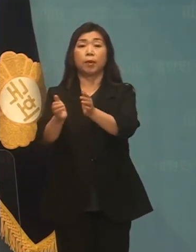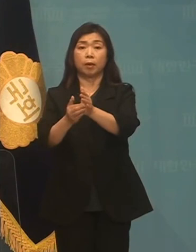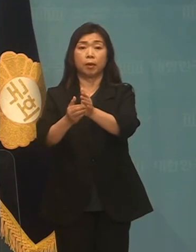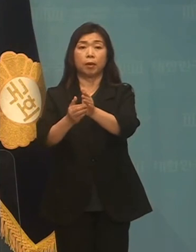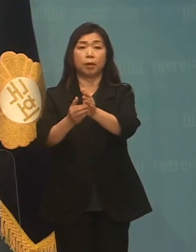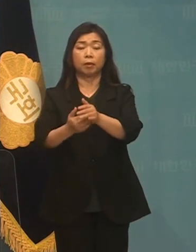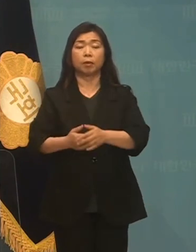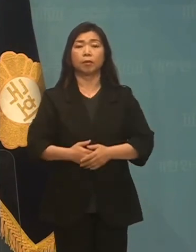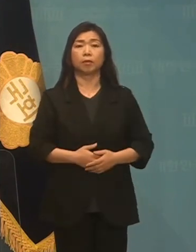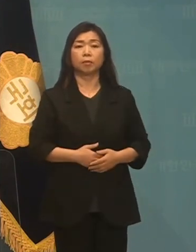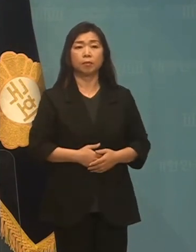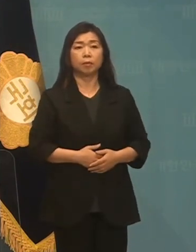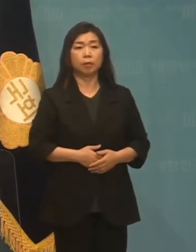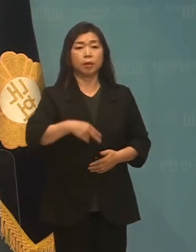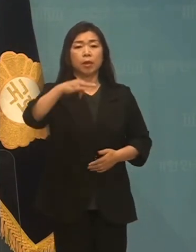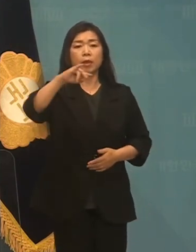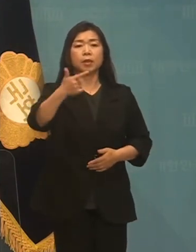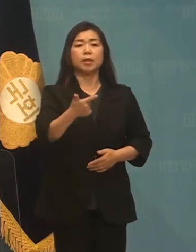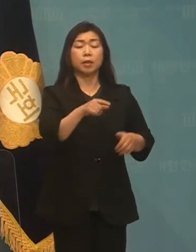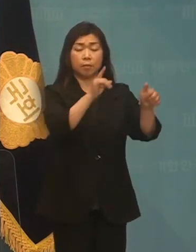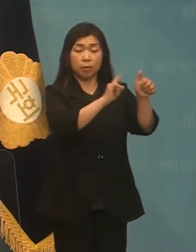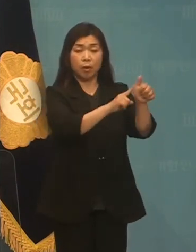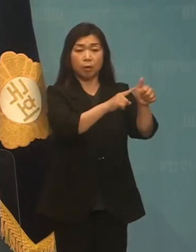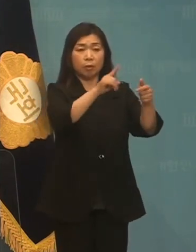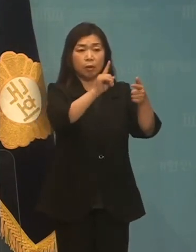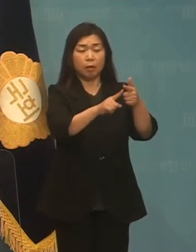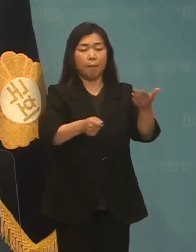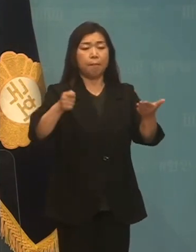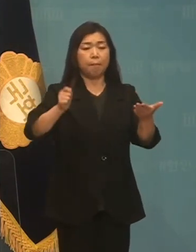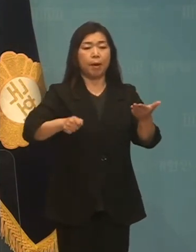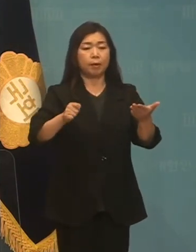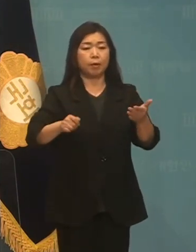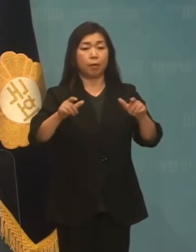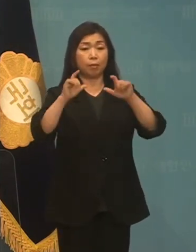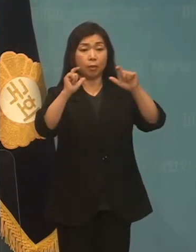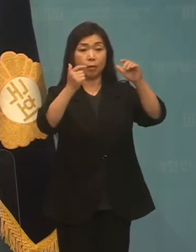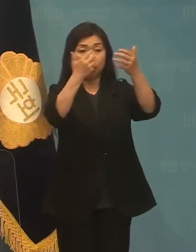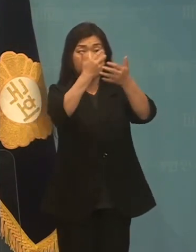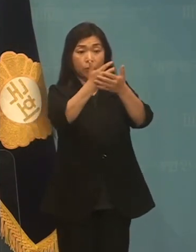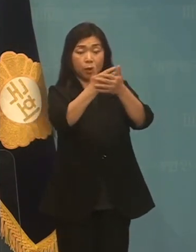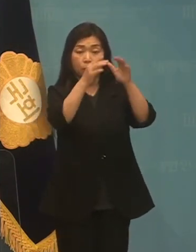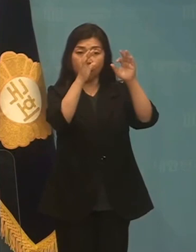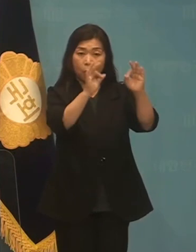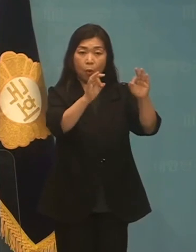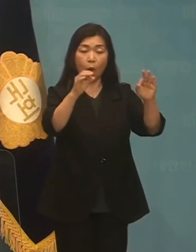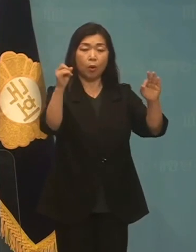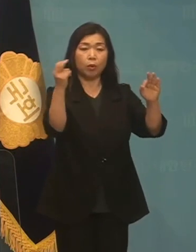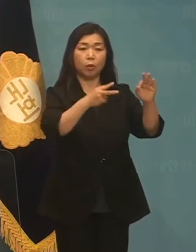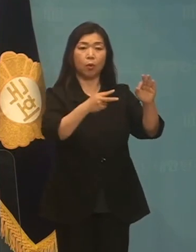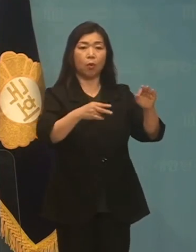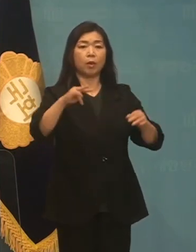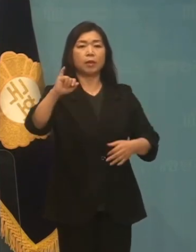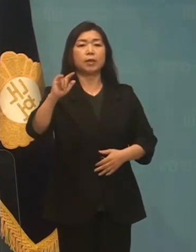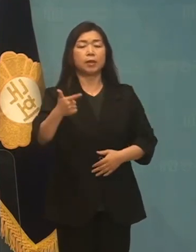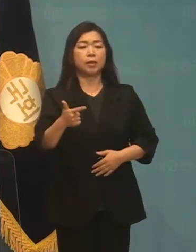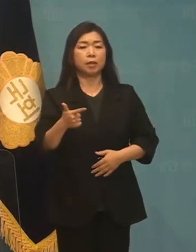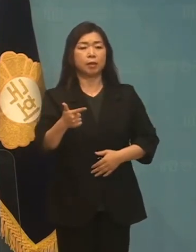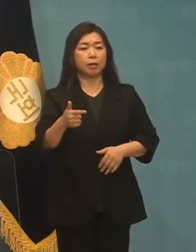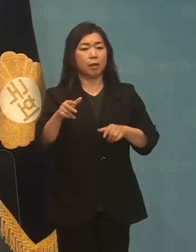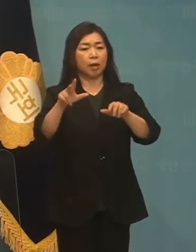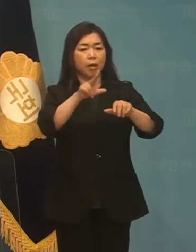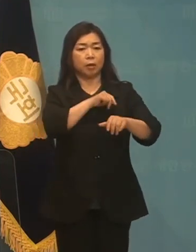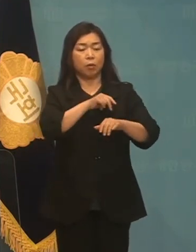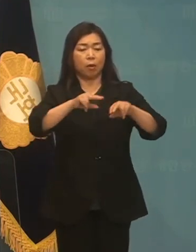전달받았습니다. 신모 씨에 대한 판결문은 그리고 진성진 의원